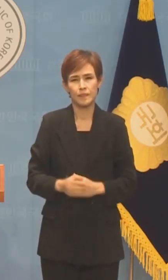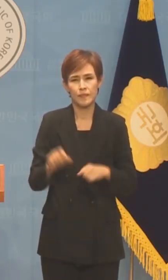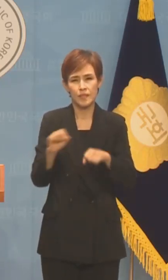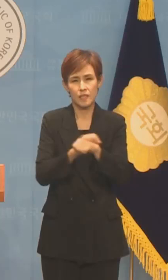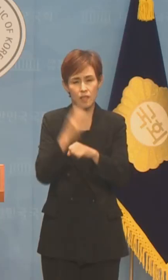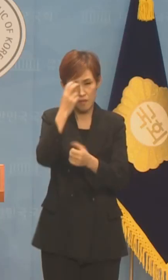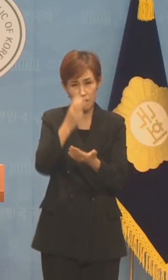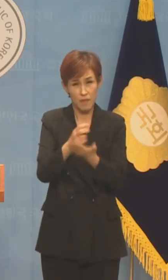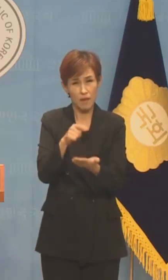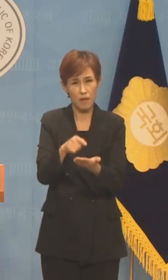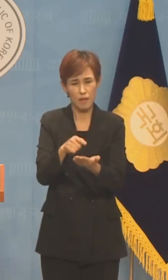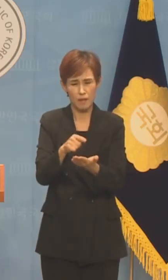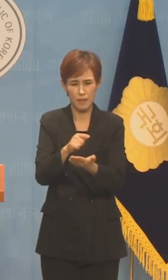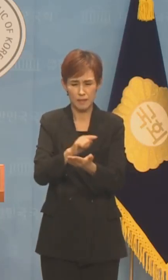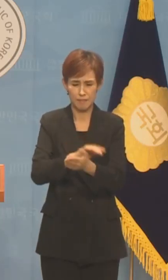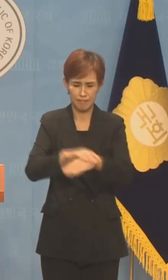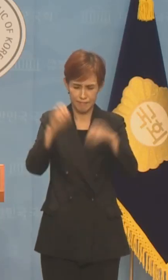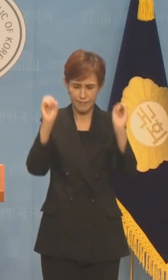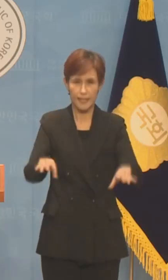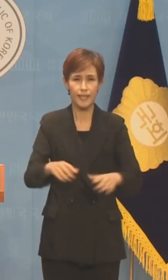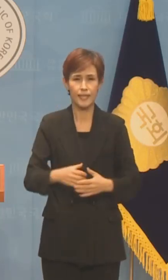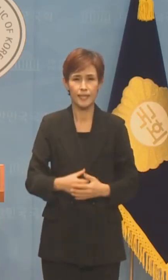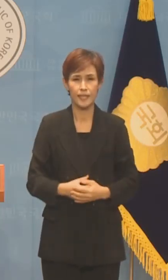특검 뭐하러 합니까?